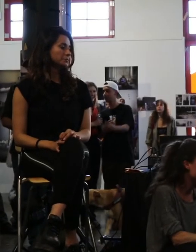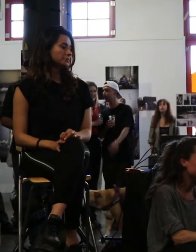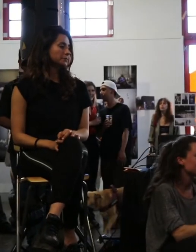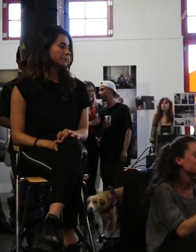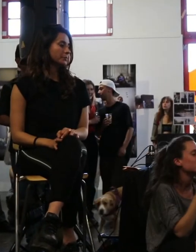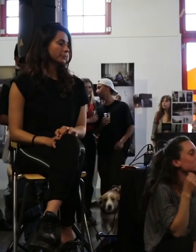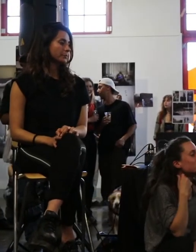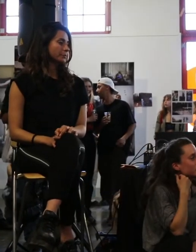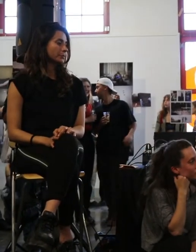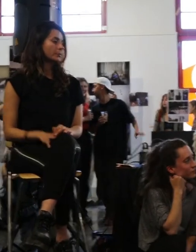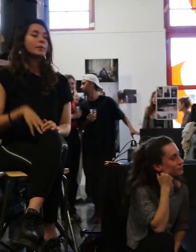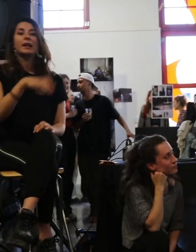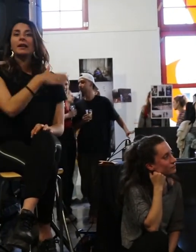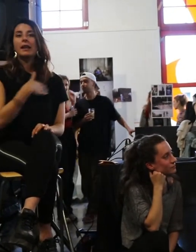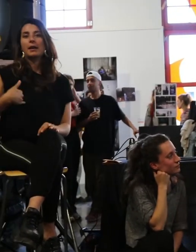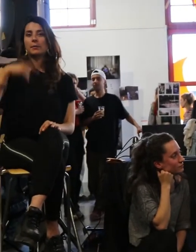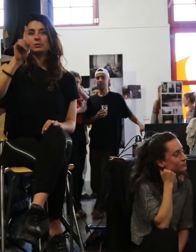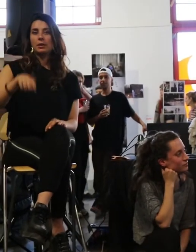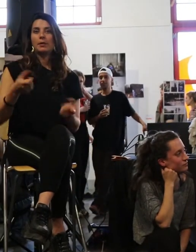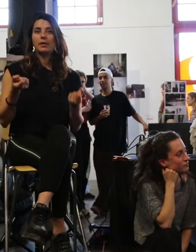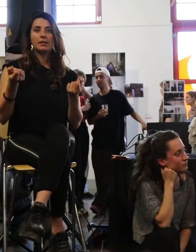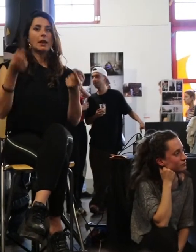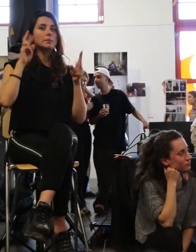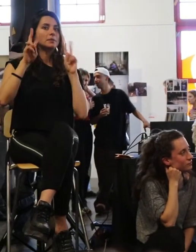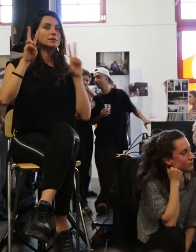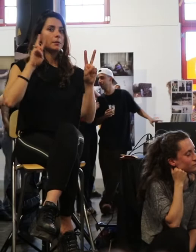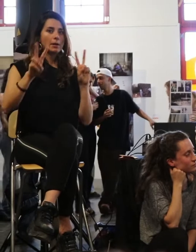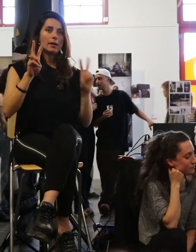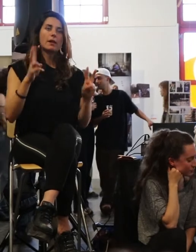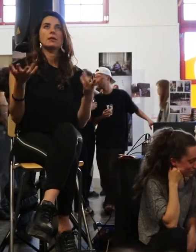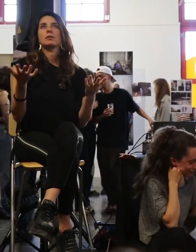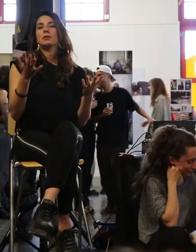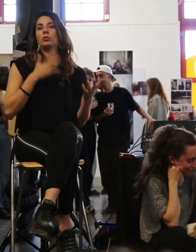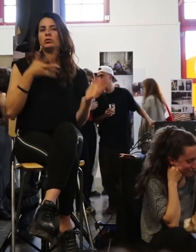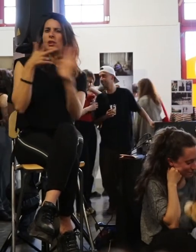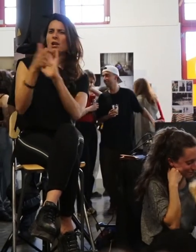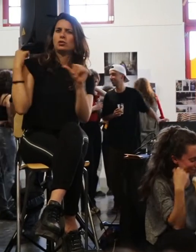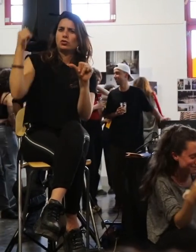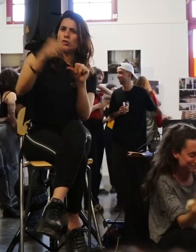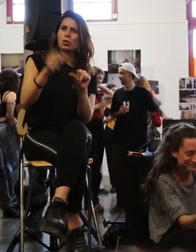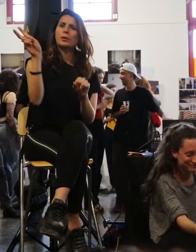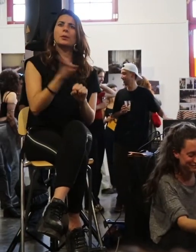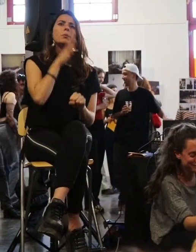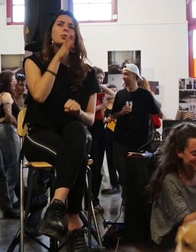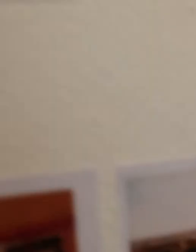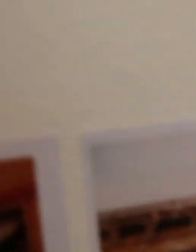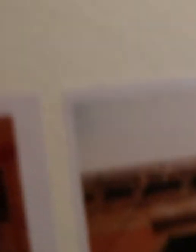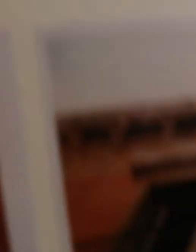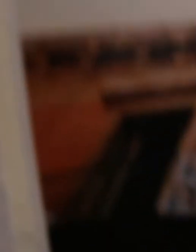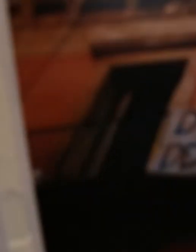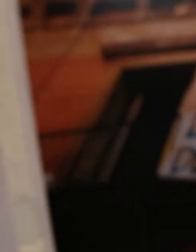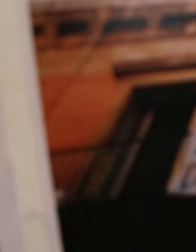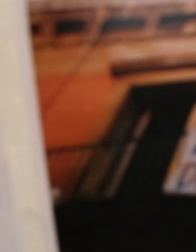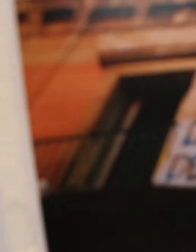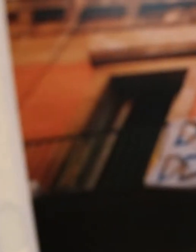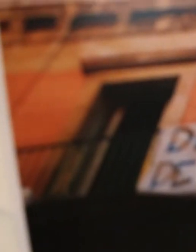Queríamos también visibilizar, ¿no?, aparte de toda la trayectoria histórica del espacio, de cuando se abrió en el 2004, de también toda la respuesta